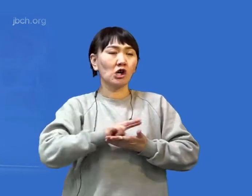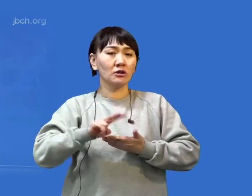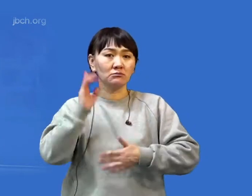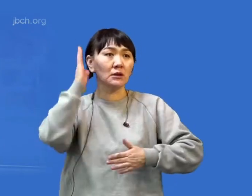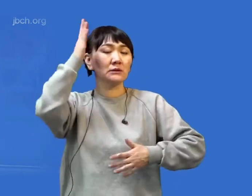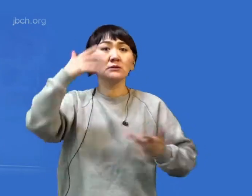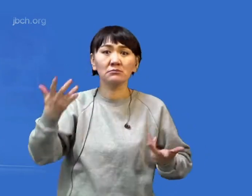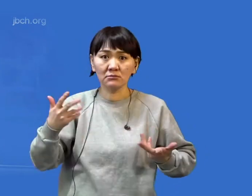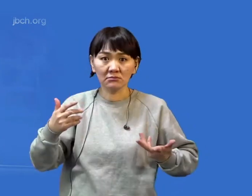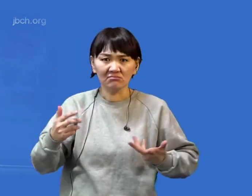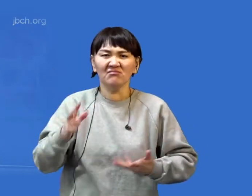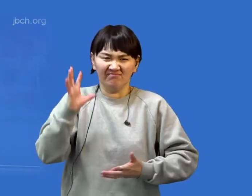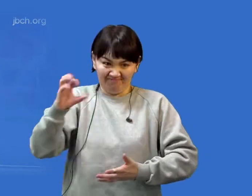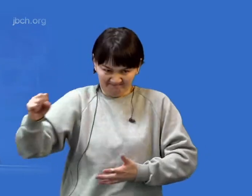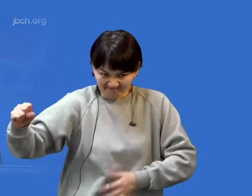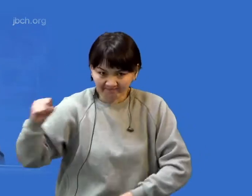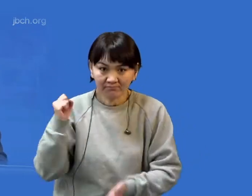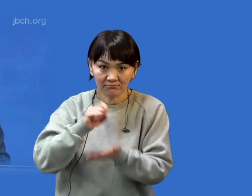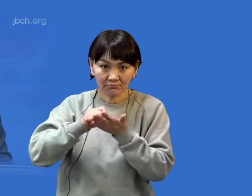хүн